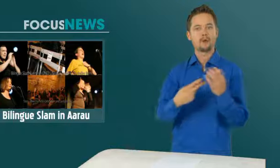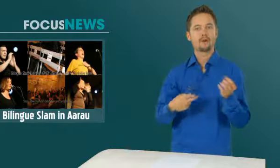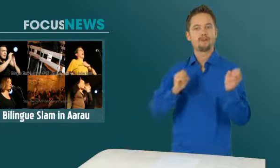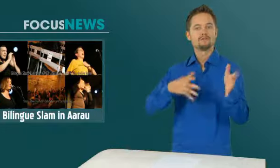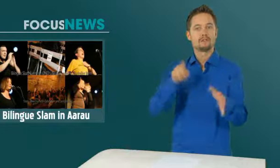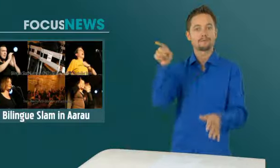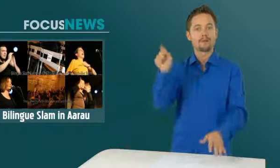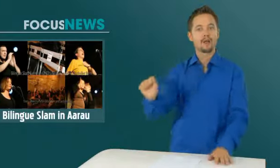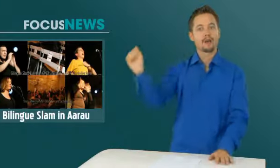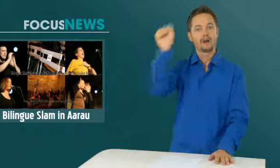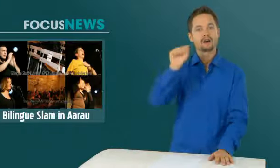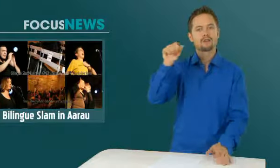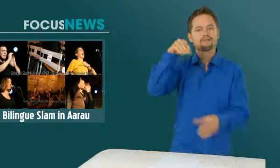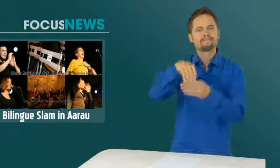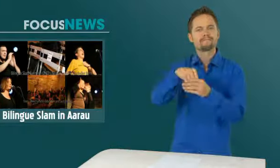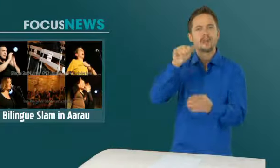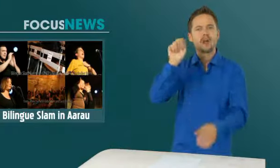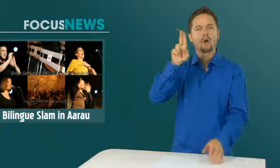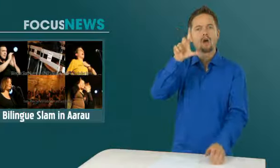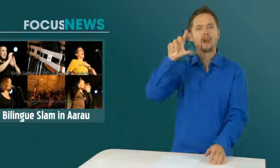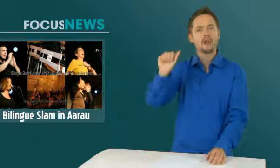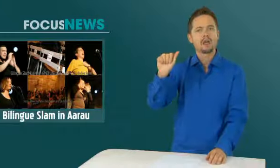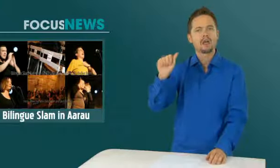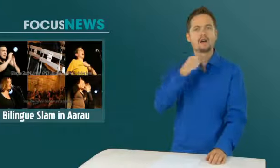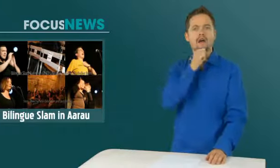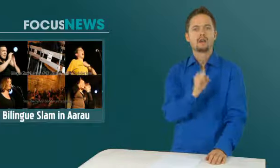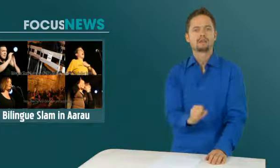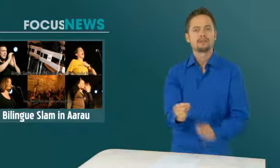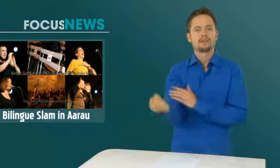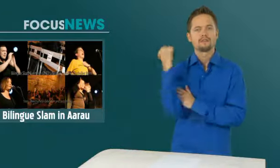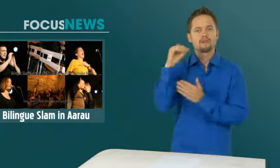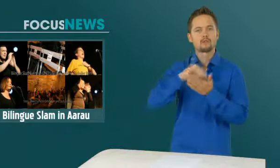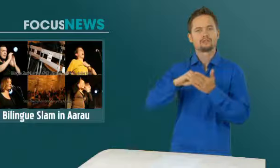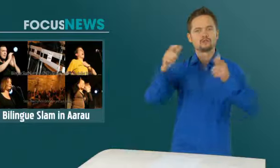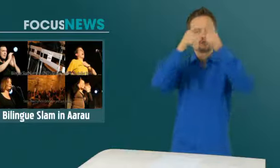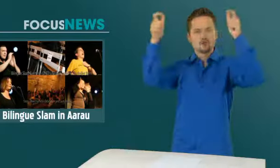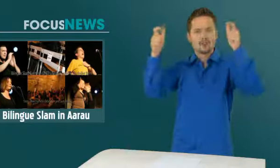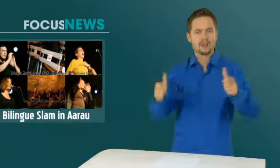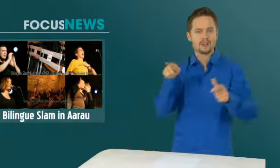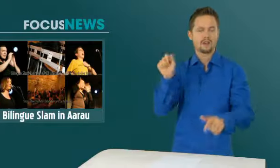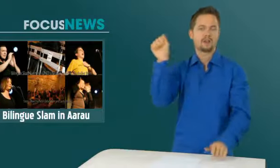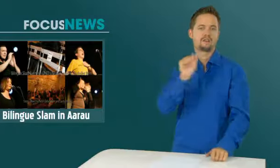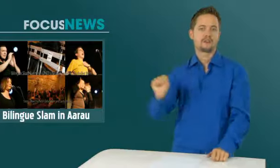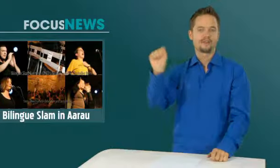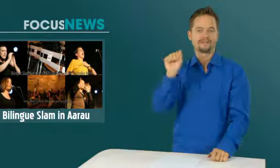alten kantonsschule in aarau der nächste billingsley über die bühne der wettstreit beginnt um 20 uhr 15